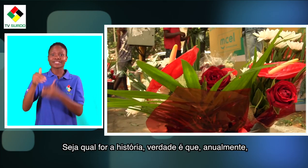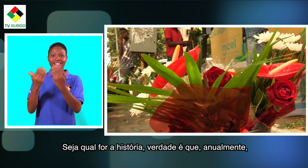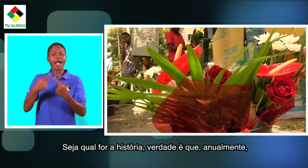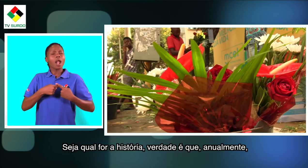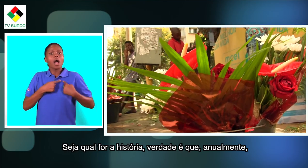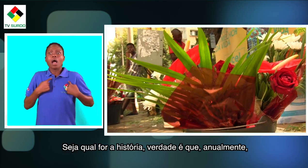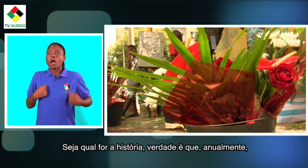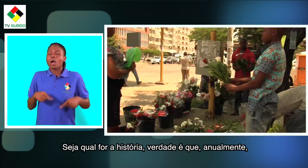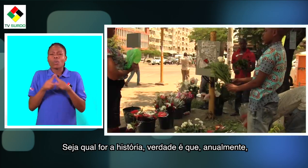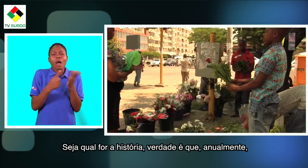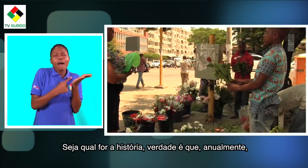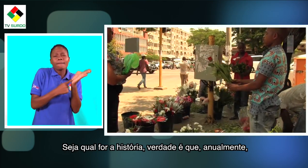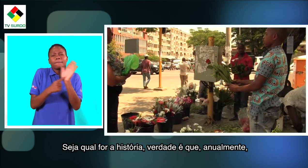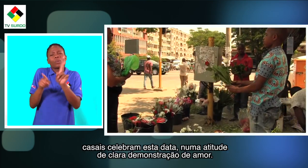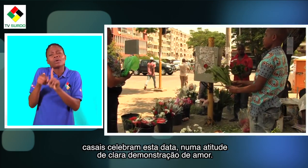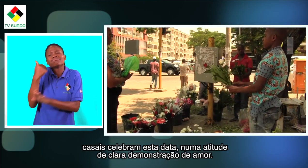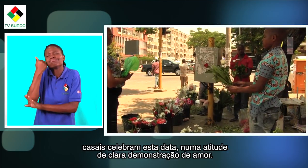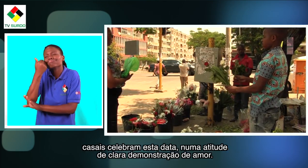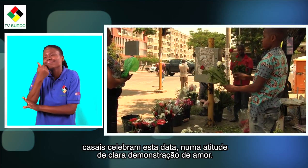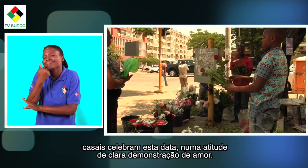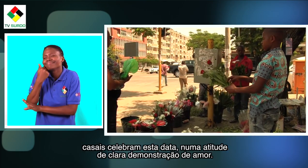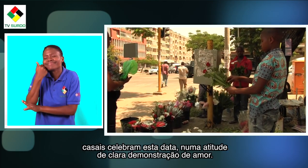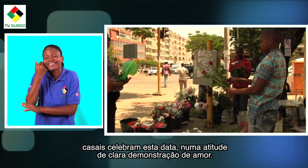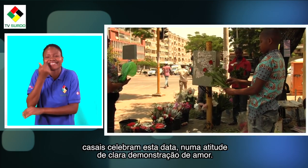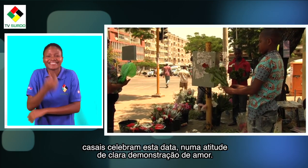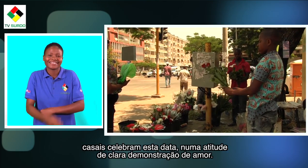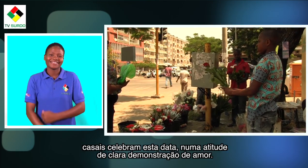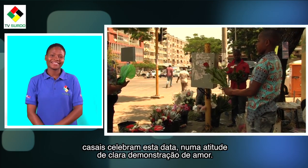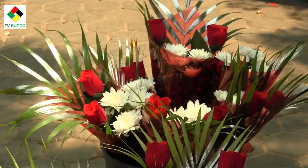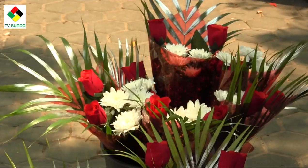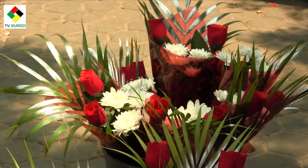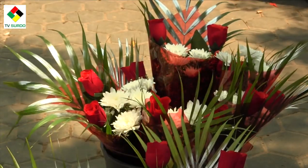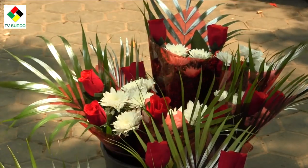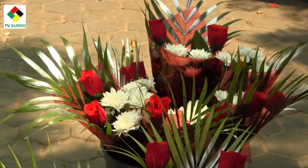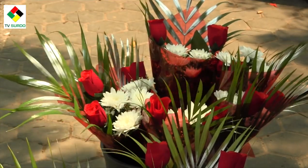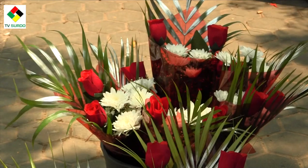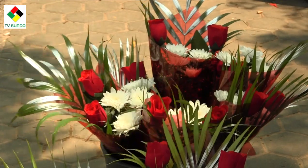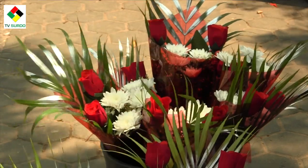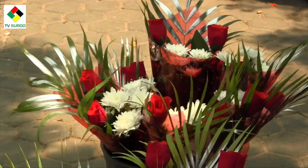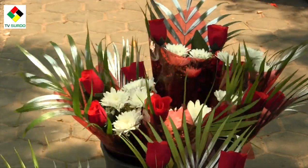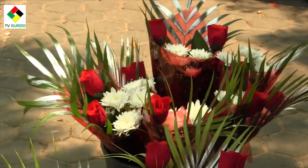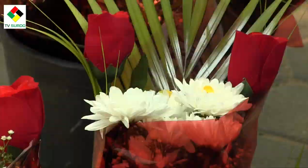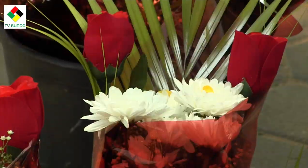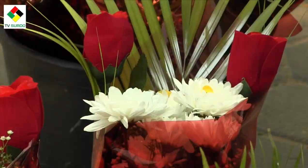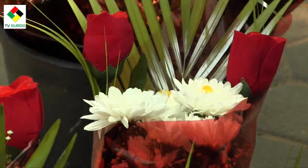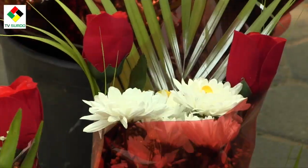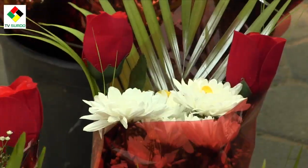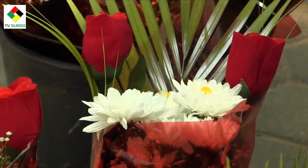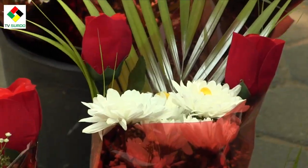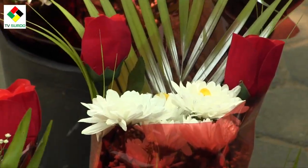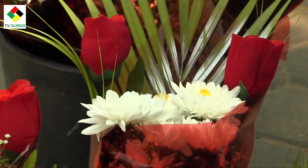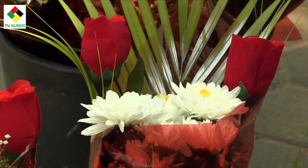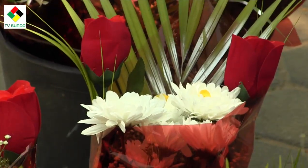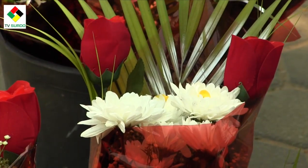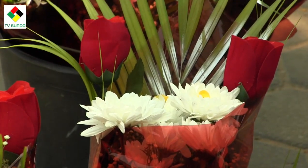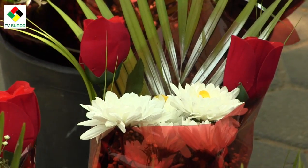verdade é que, anualmente, casais celebram esta data numa atitude de clara demonstração de amor. É como eu